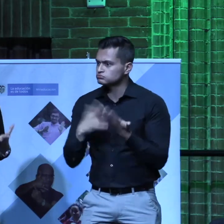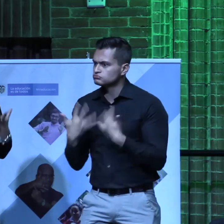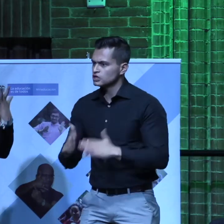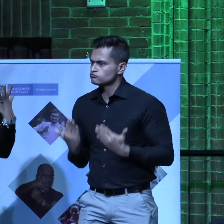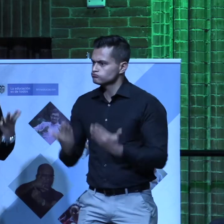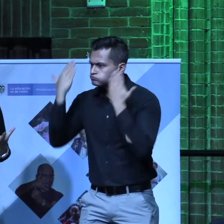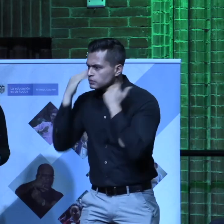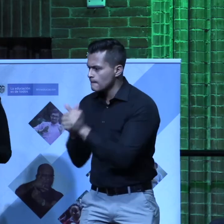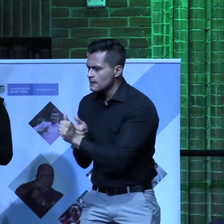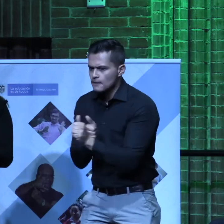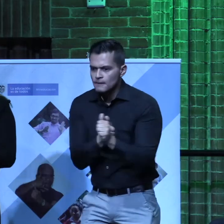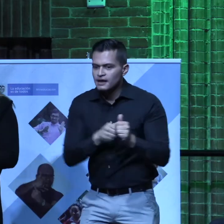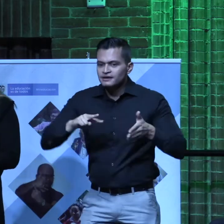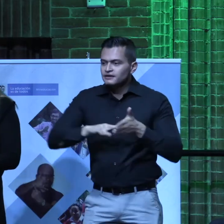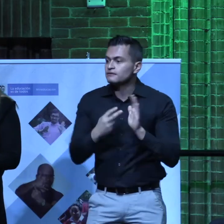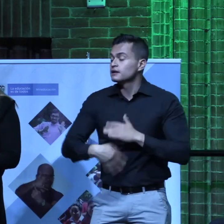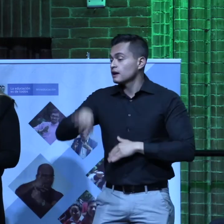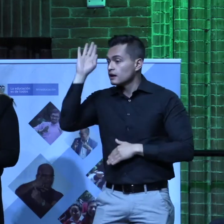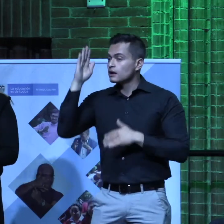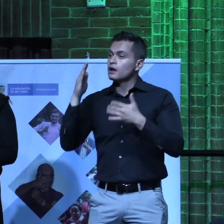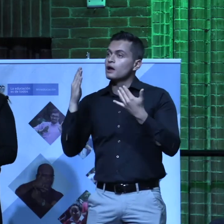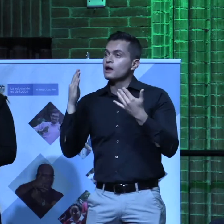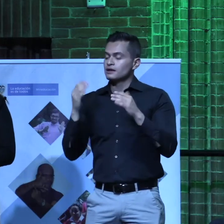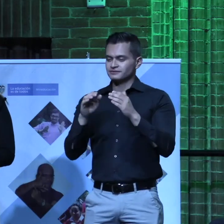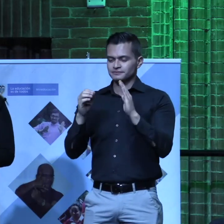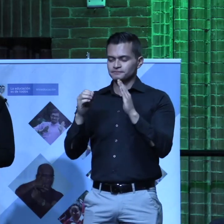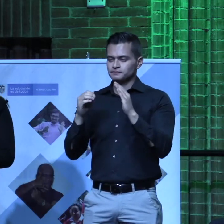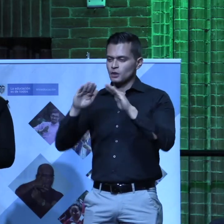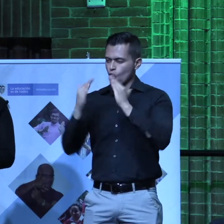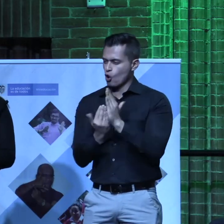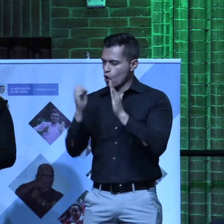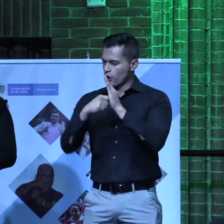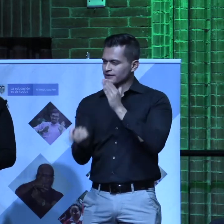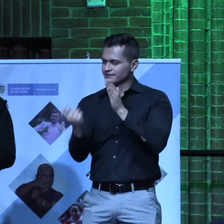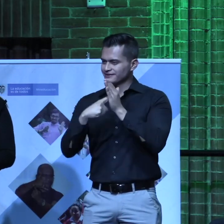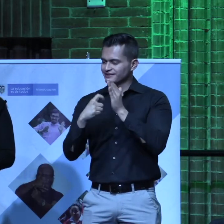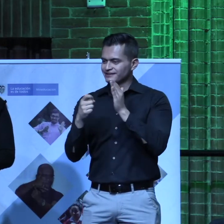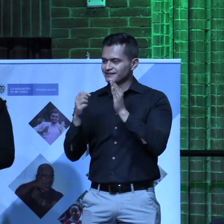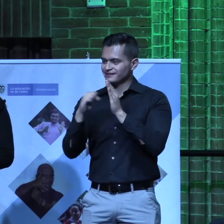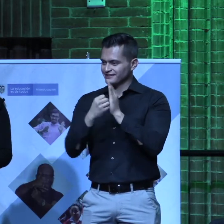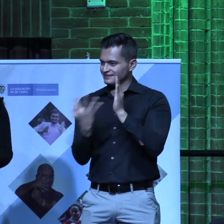al 40% de toda la cobertura del CIMAT que hay registrada.